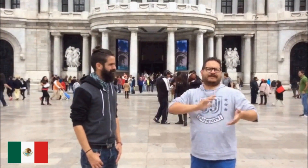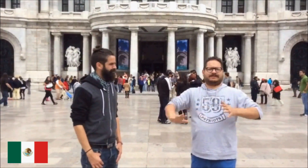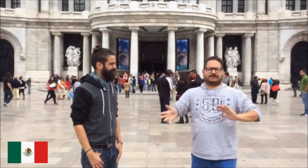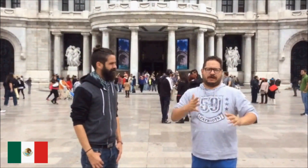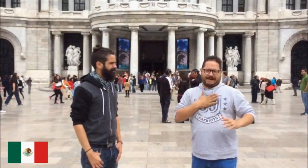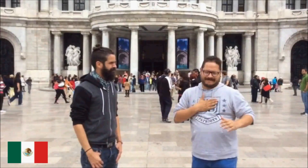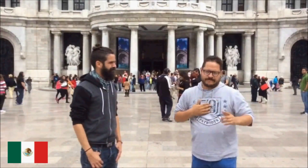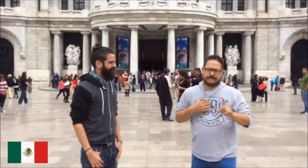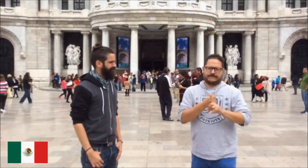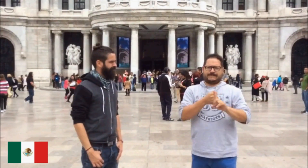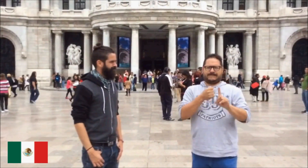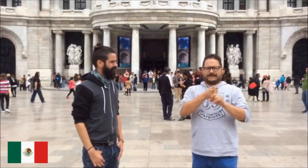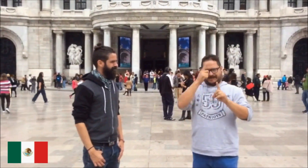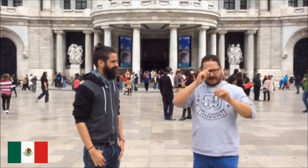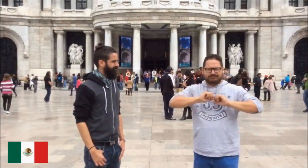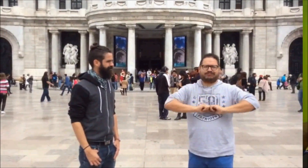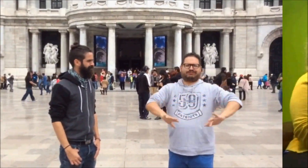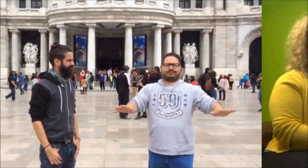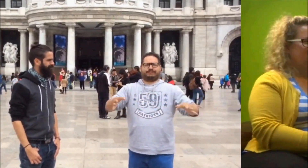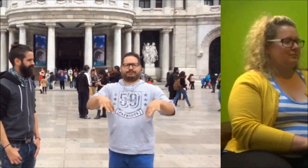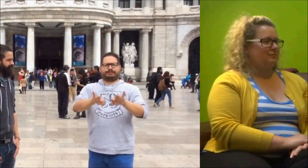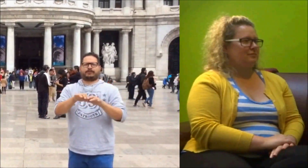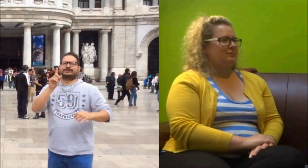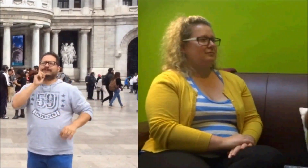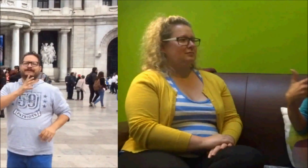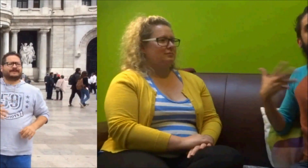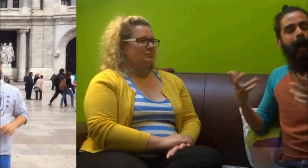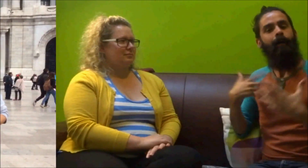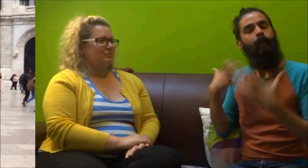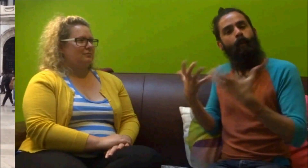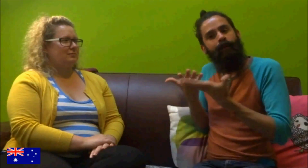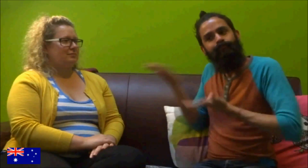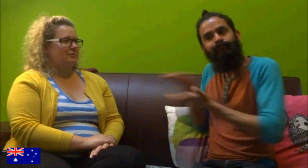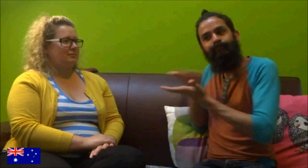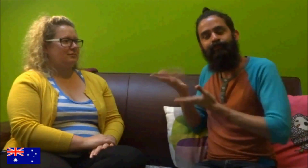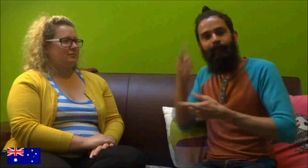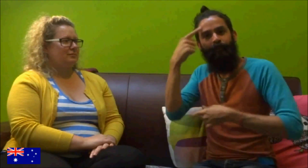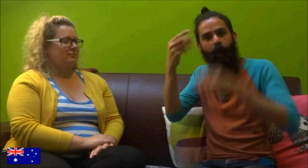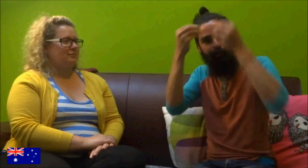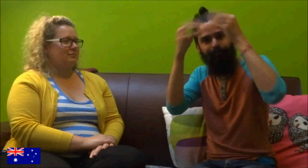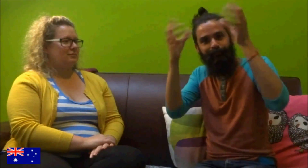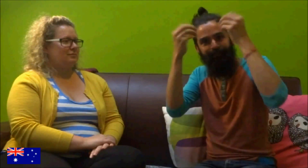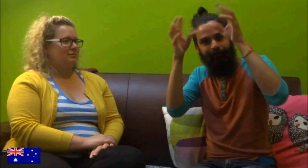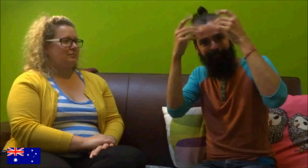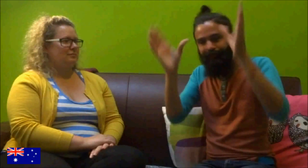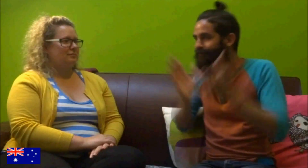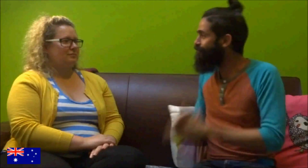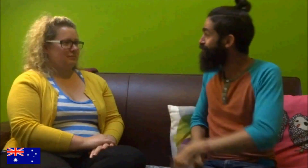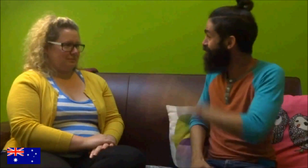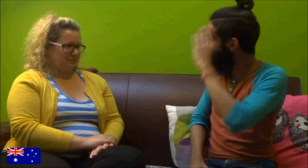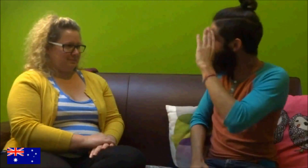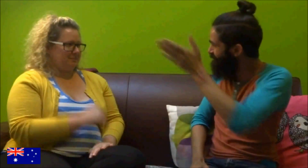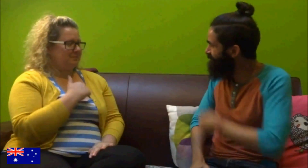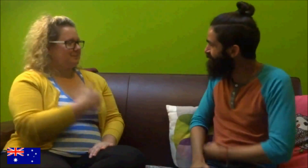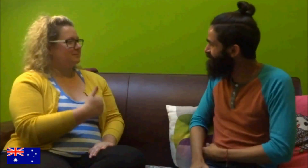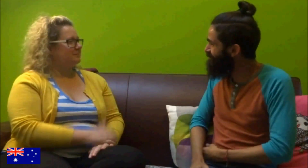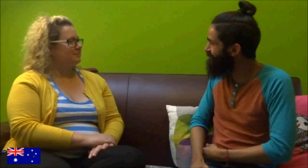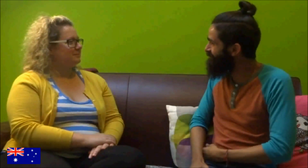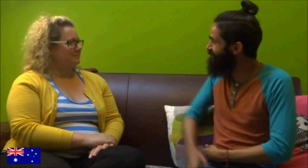la deuxième chose, c'est qu'il y ait plus d'interprètes. Enseignante de langue des signes, et je voulais échanger un petit peu avec elle et vous informer. Donc, salut à